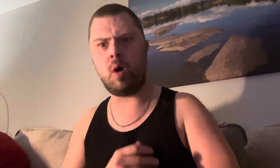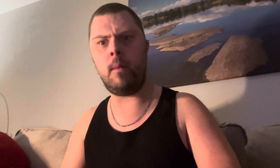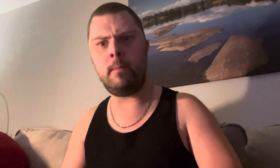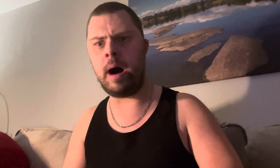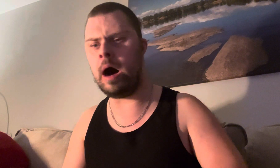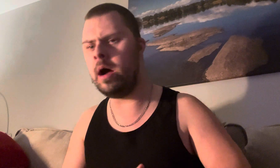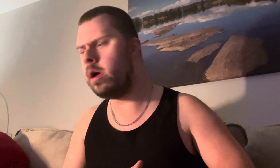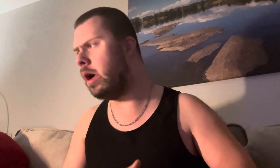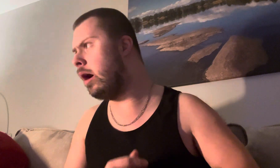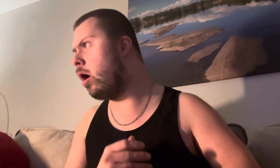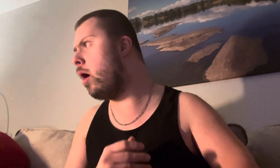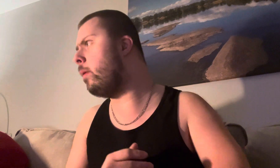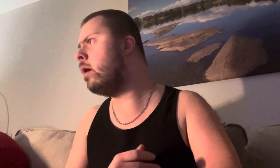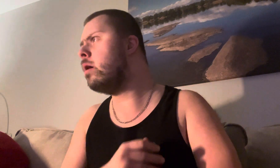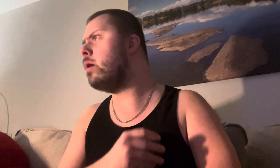komma om